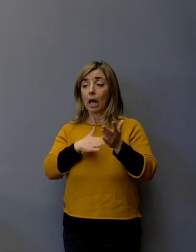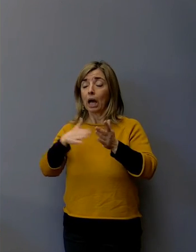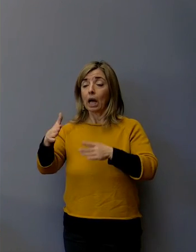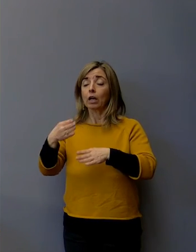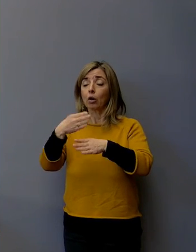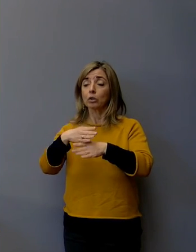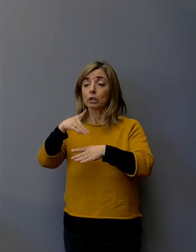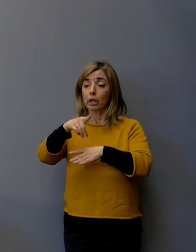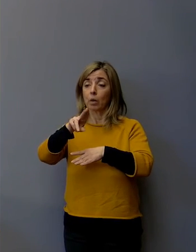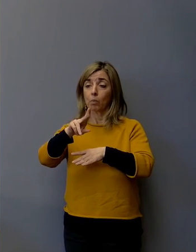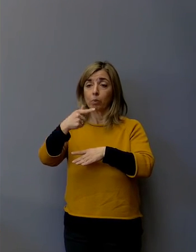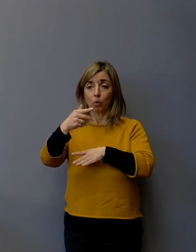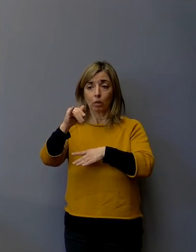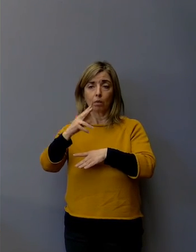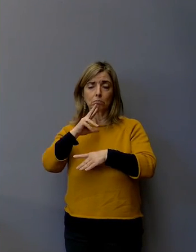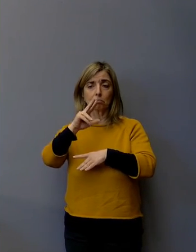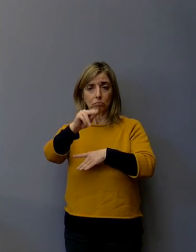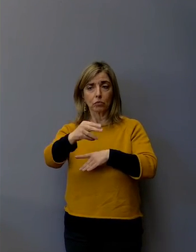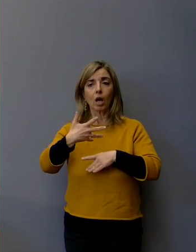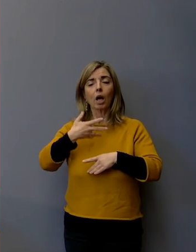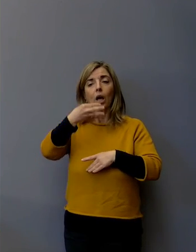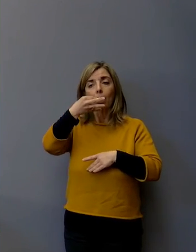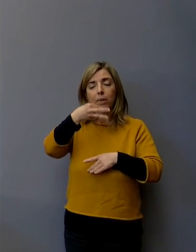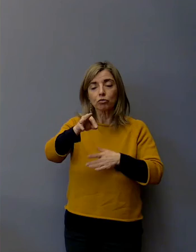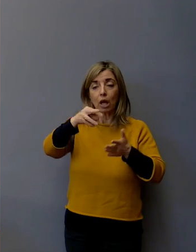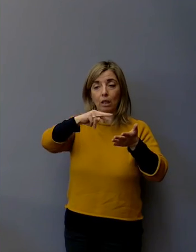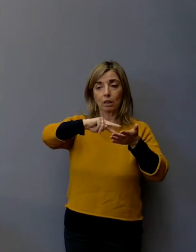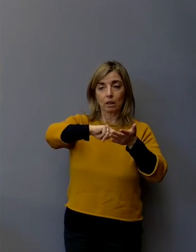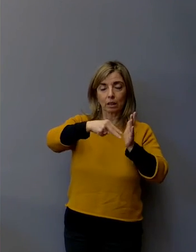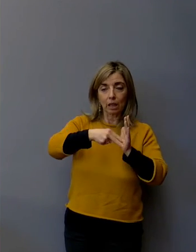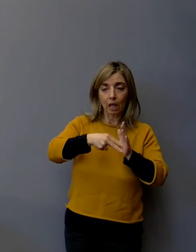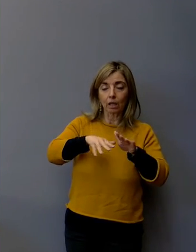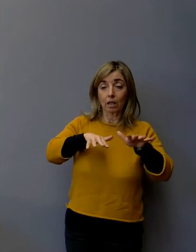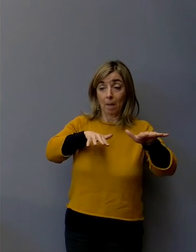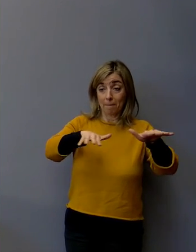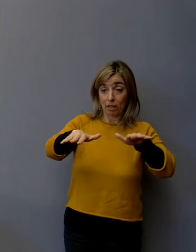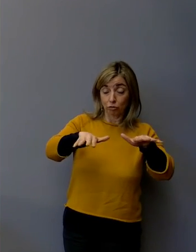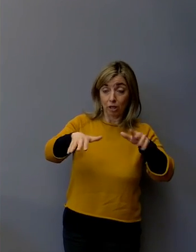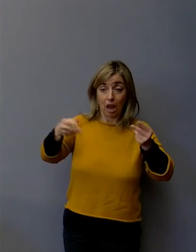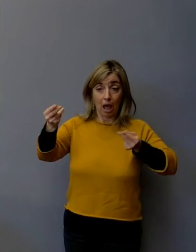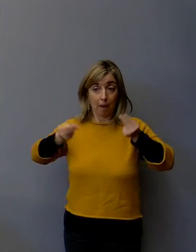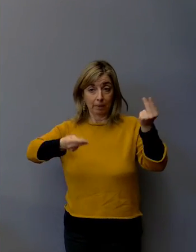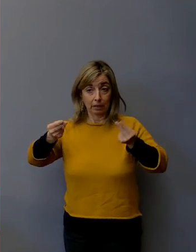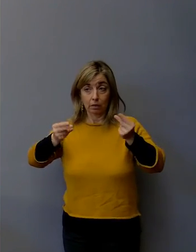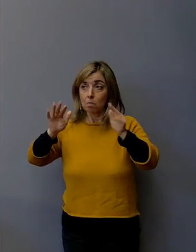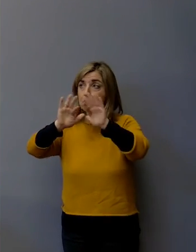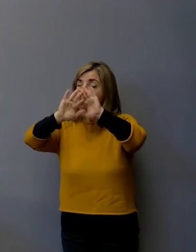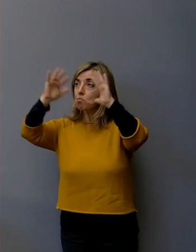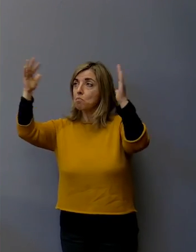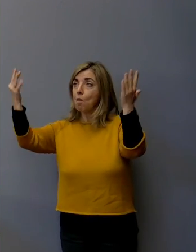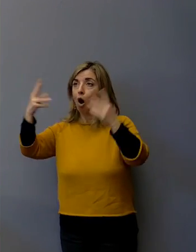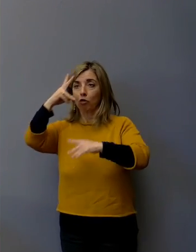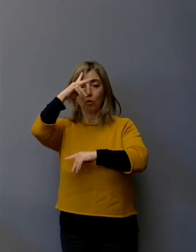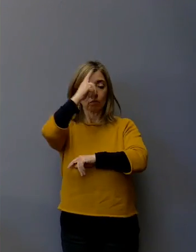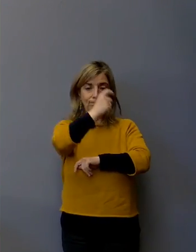ma c'è una capacità tecnica manageriale e amministrativa che tutto il mondo ci riconosce magari anche ci